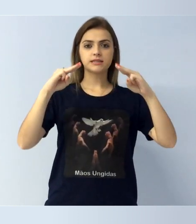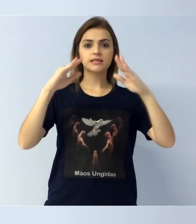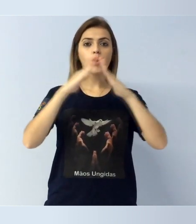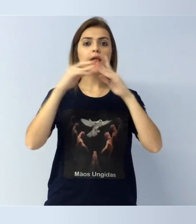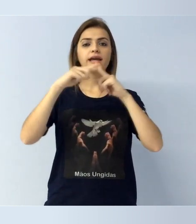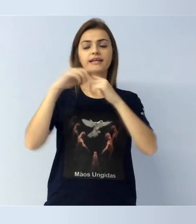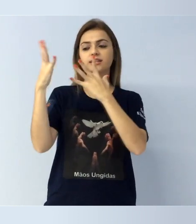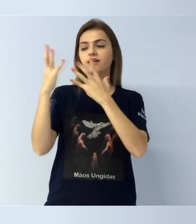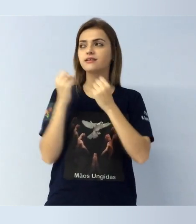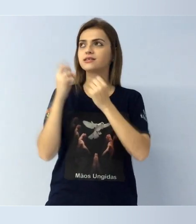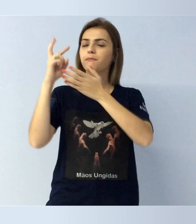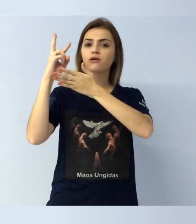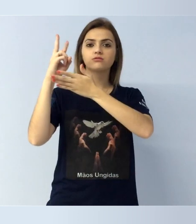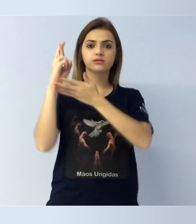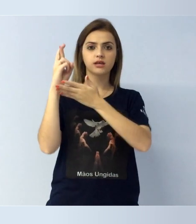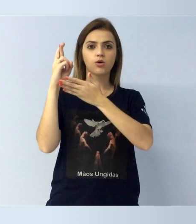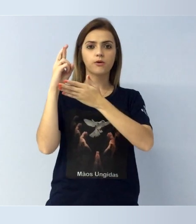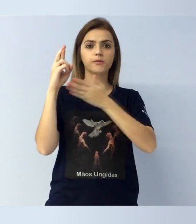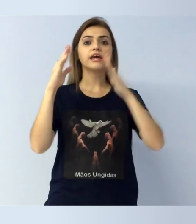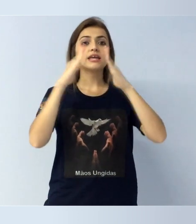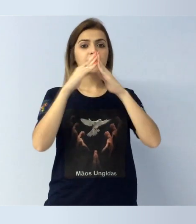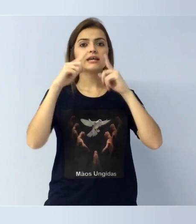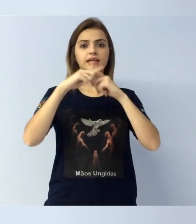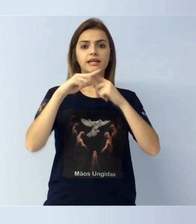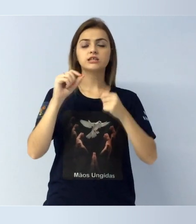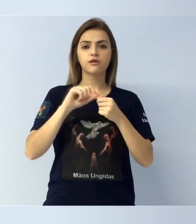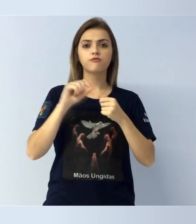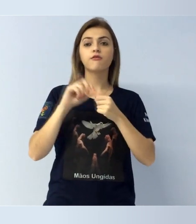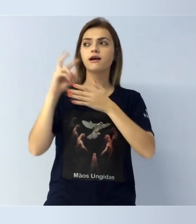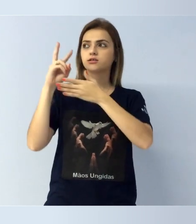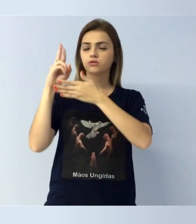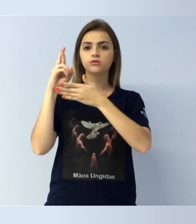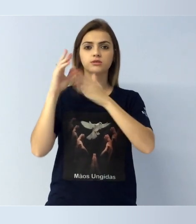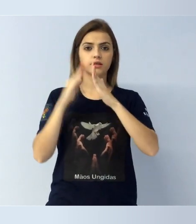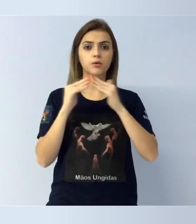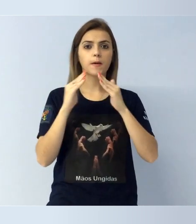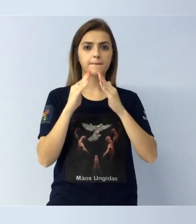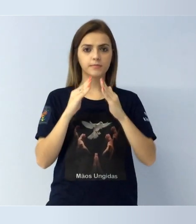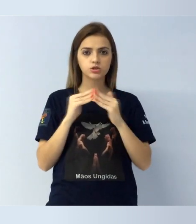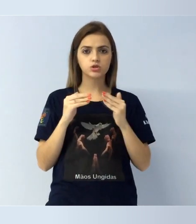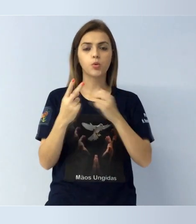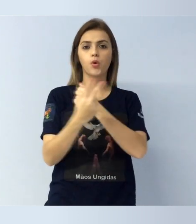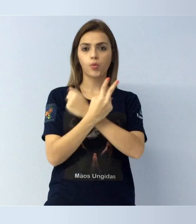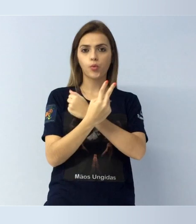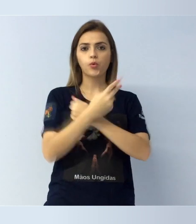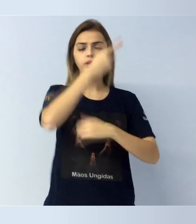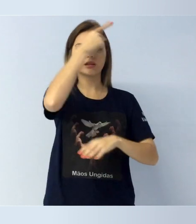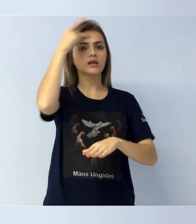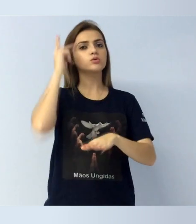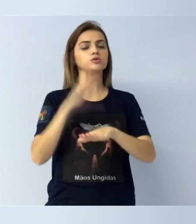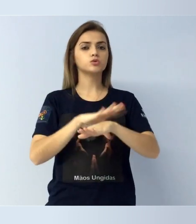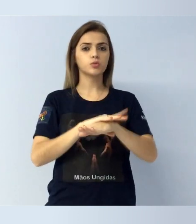igreja recebeu do Senhor e ela se esforça por cumpri-la, tanto pelo cuidado